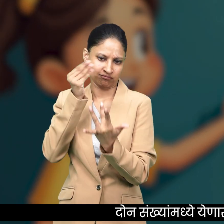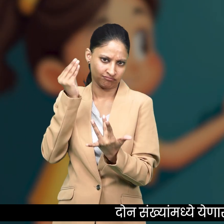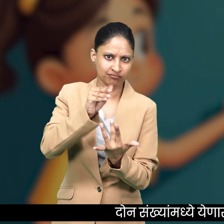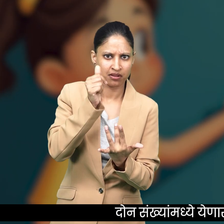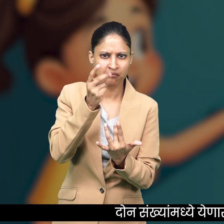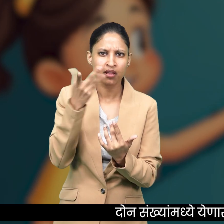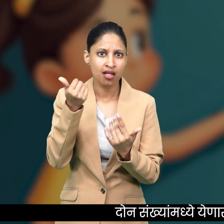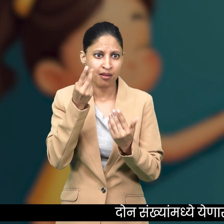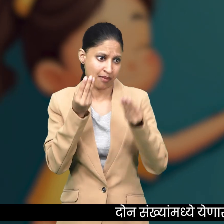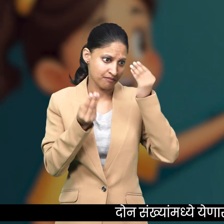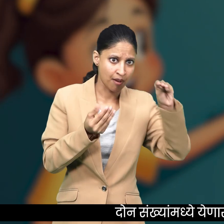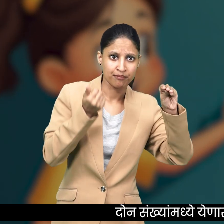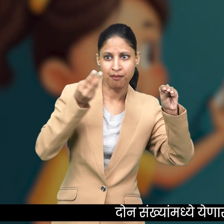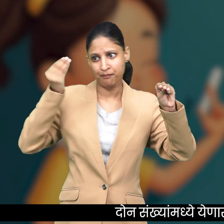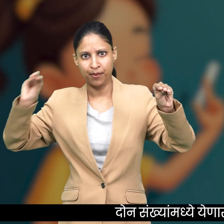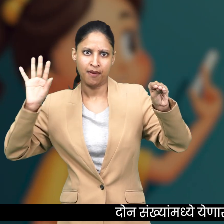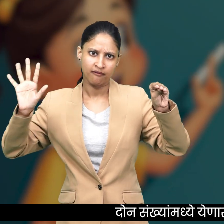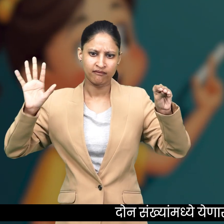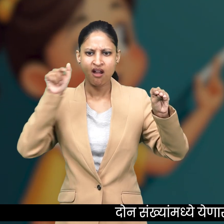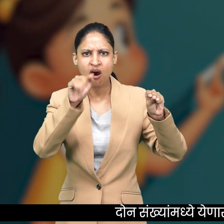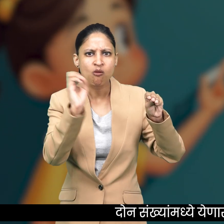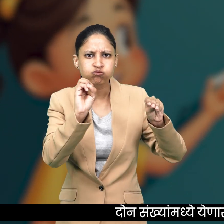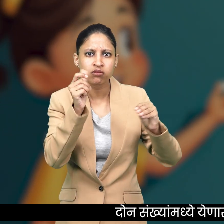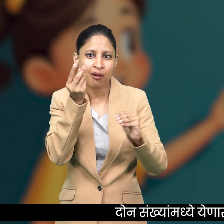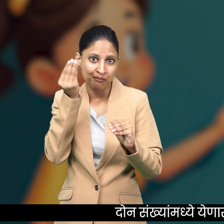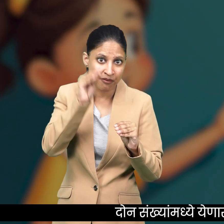दोन संख्यांमध्ये येणारी संख्या म्हणजे इन बिटवीन.